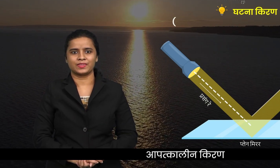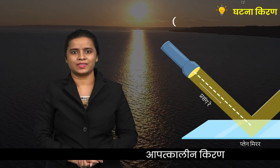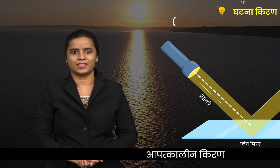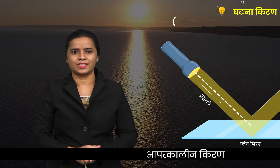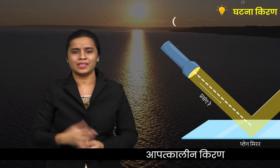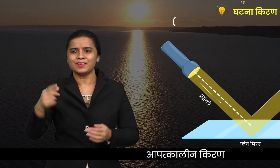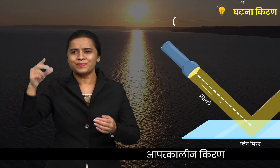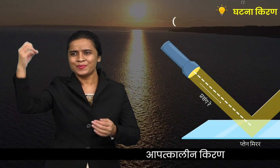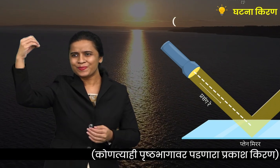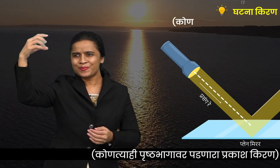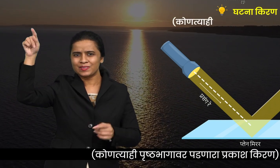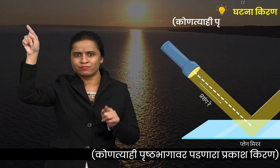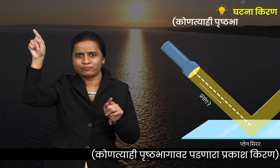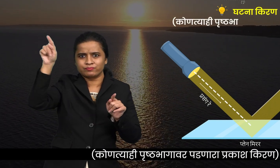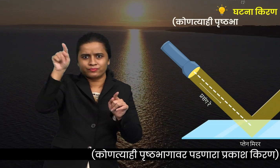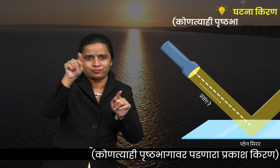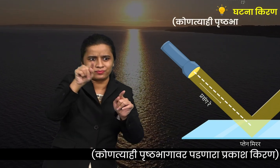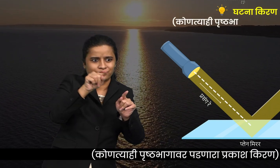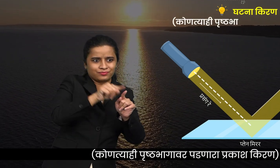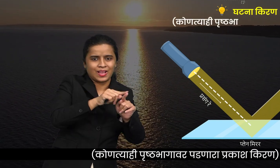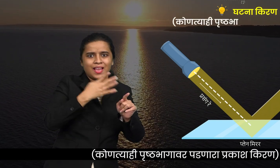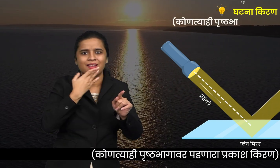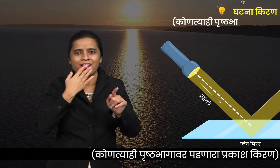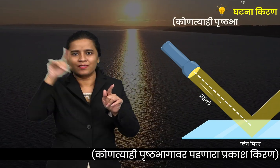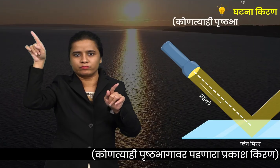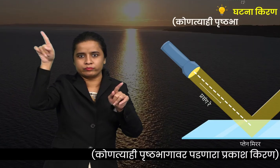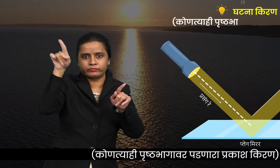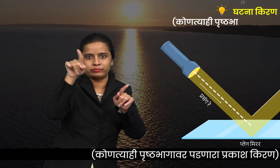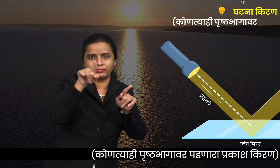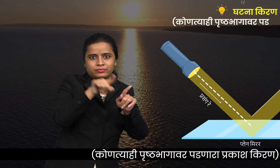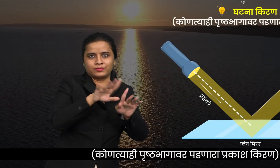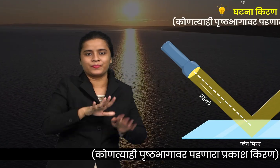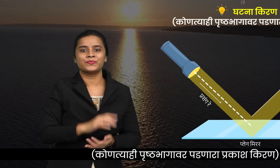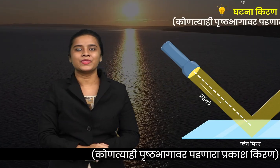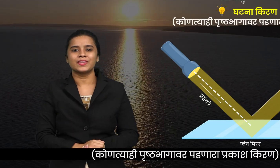आपत्कालीन किरण, कोणत्याही पृष्ठभागावरून पडणारा प्रकाश किरण.